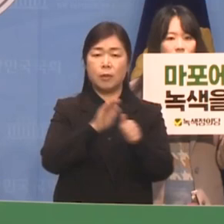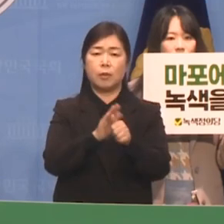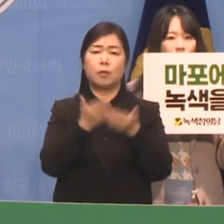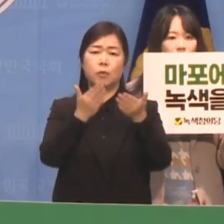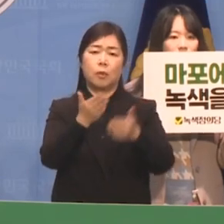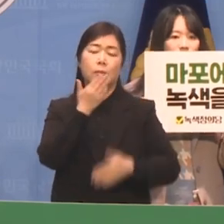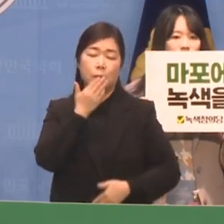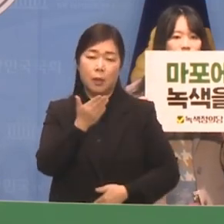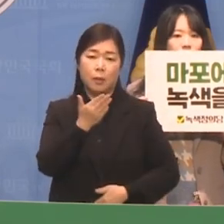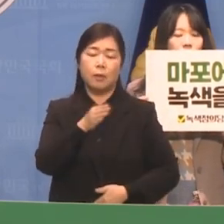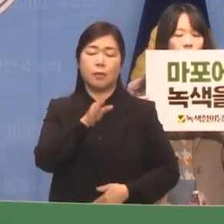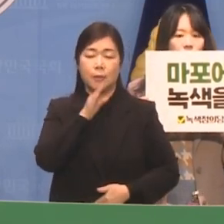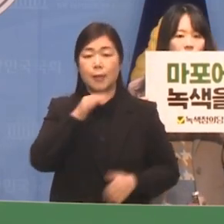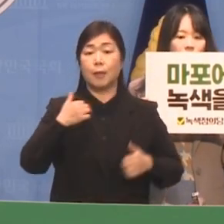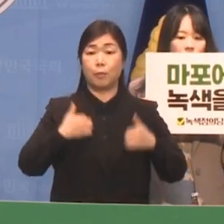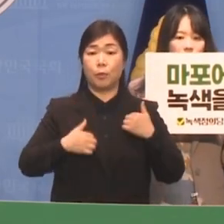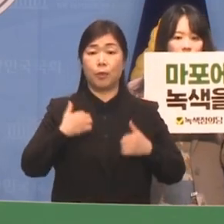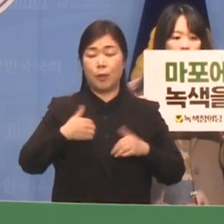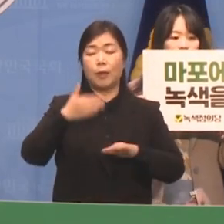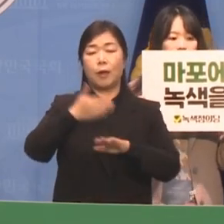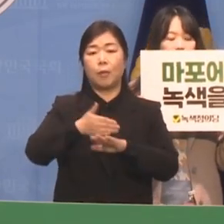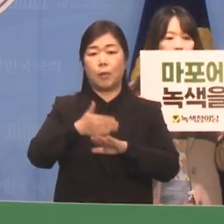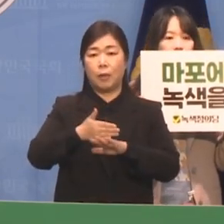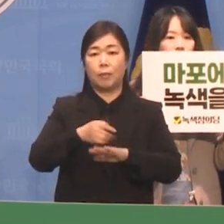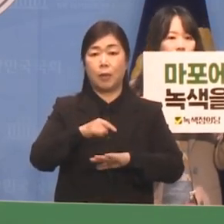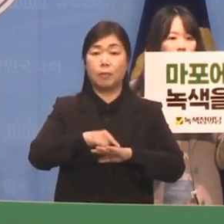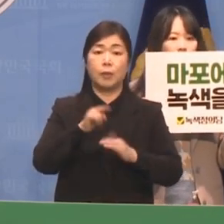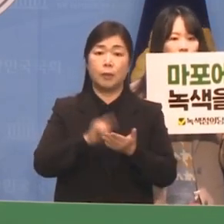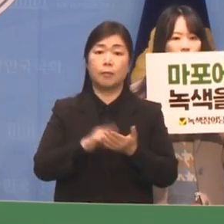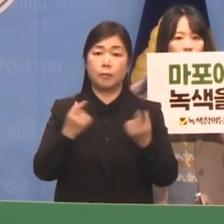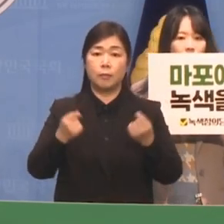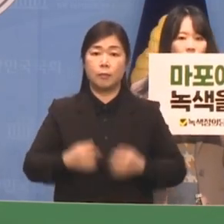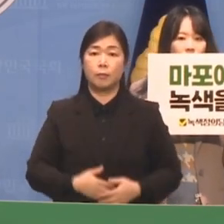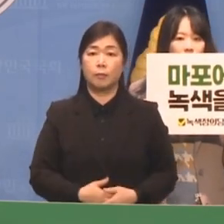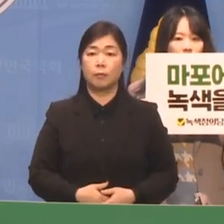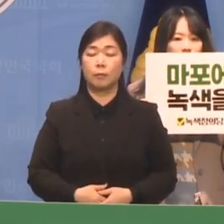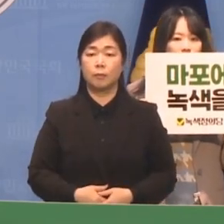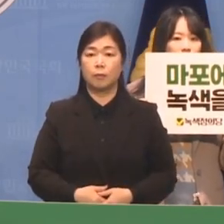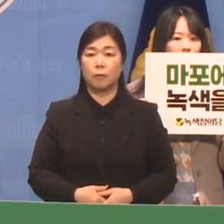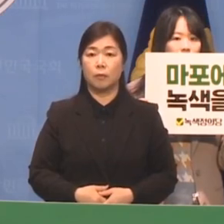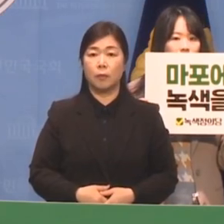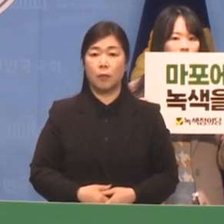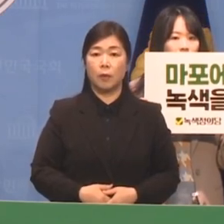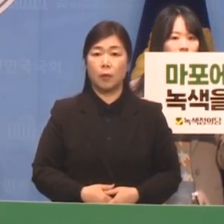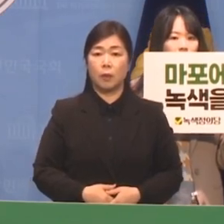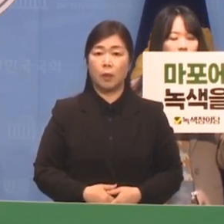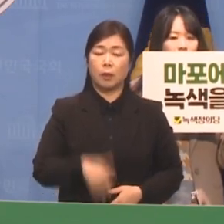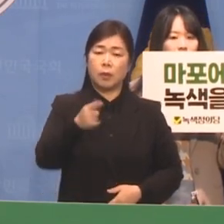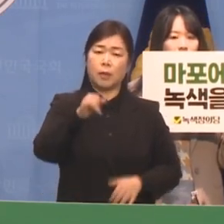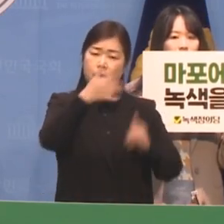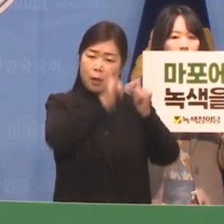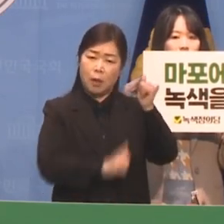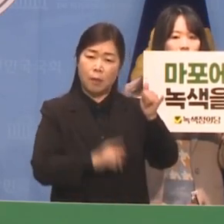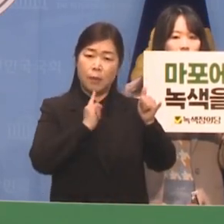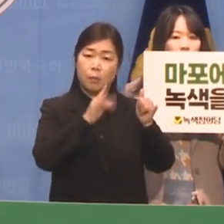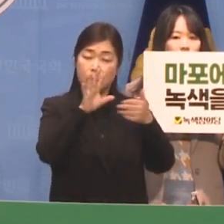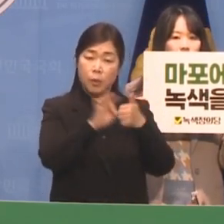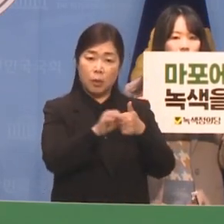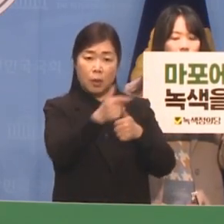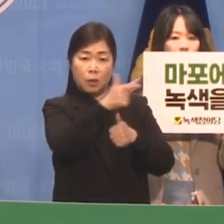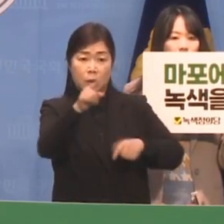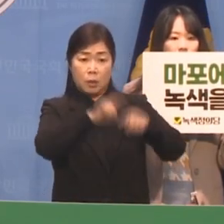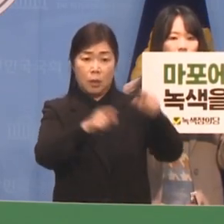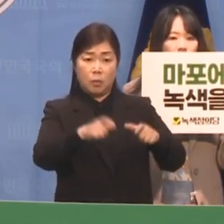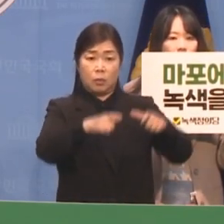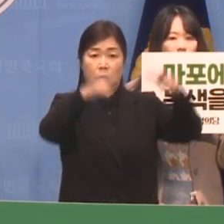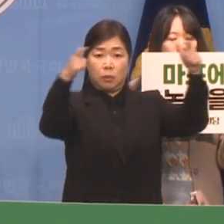수 있어서 진심으로 기쁘고 감사한 마음입니다. 장자에 이런 말이 있습니다. 큰 나무가